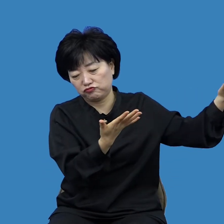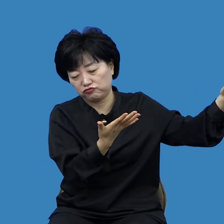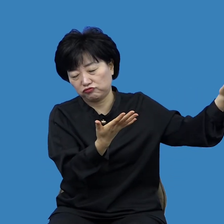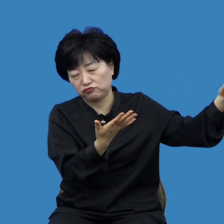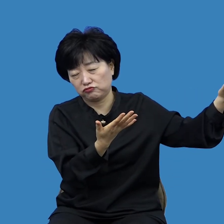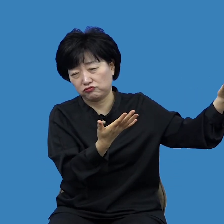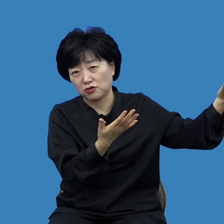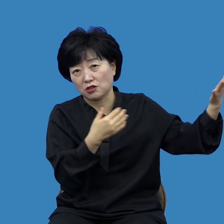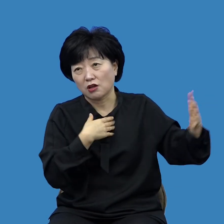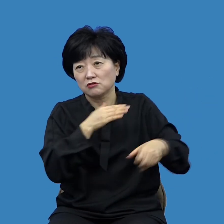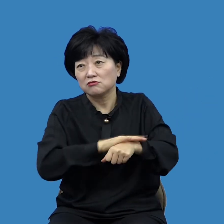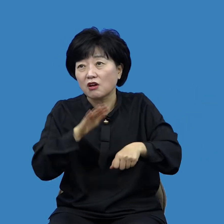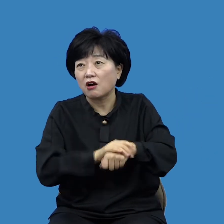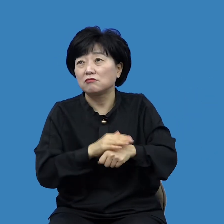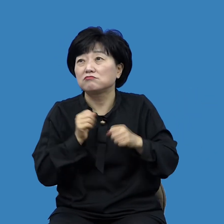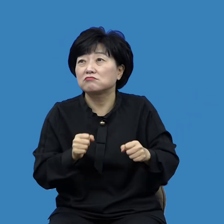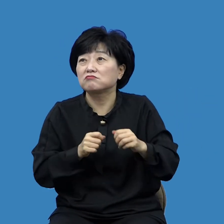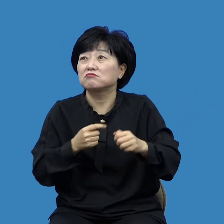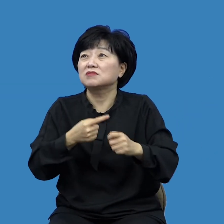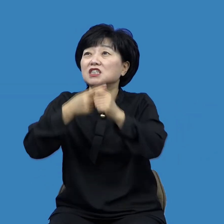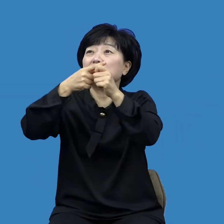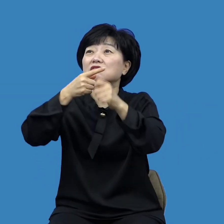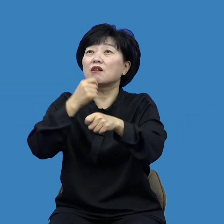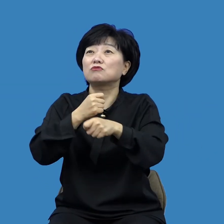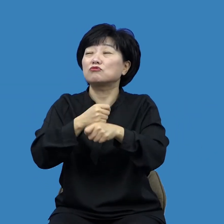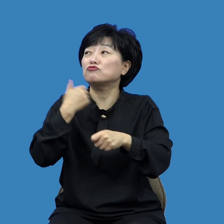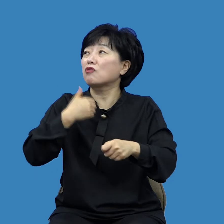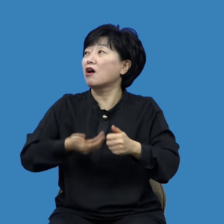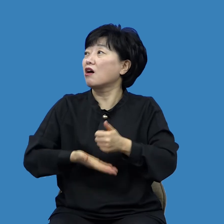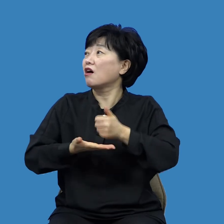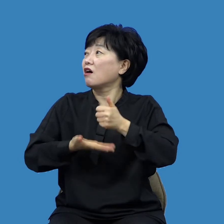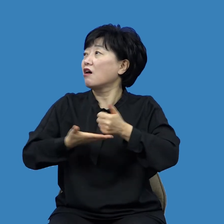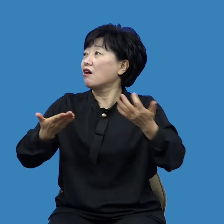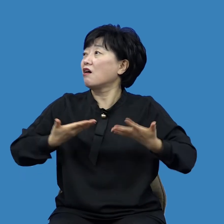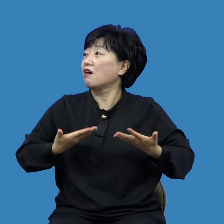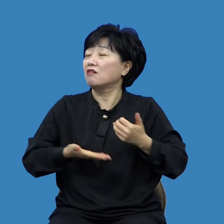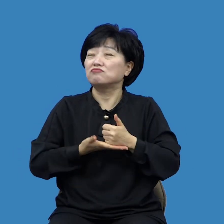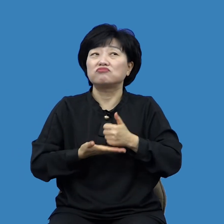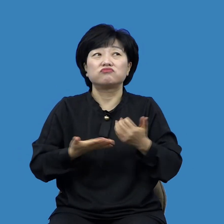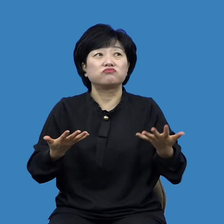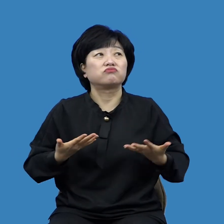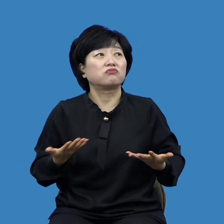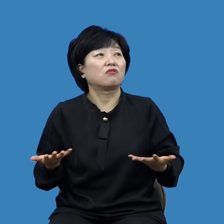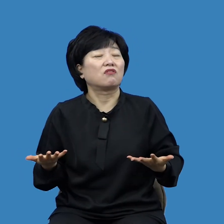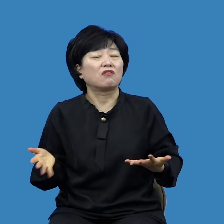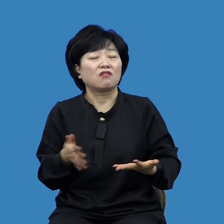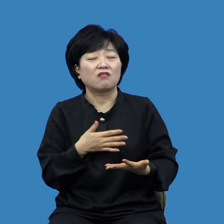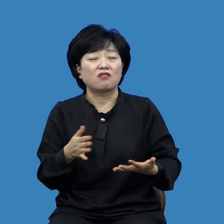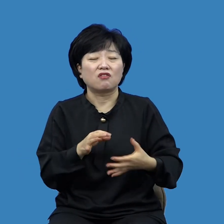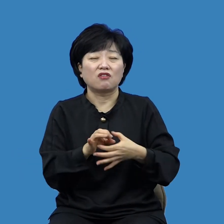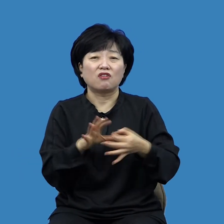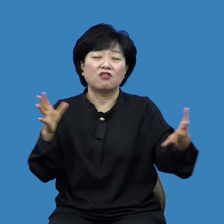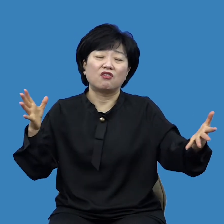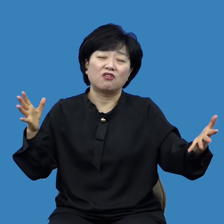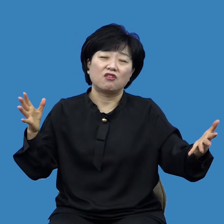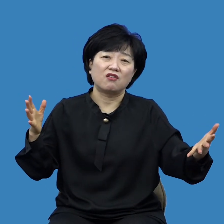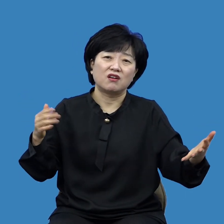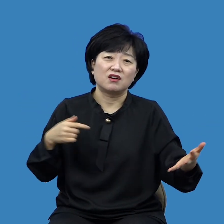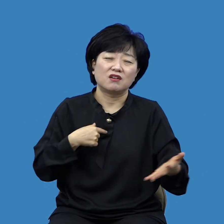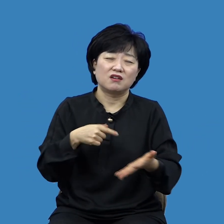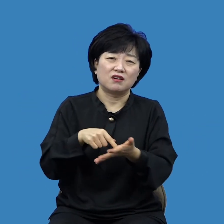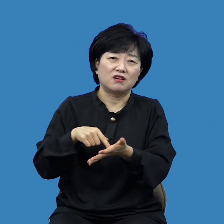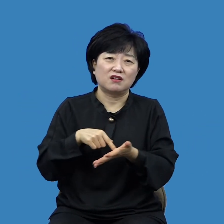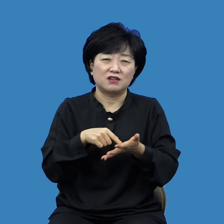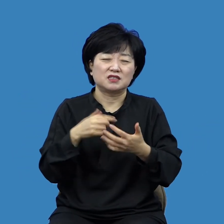잘해도 봐줄 사람이 없고, 내가 달리기에서 1등을 해도 와 잘했다 안아줄 사람이 없고, 이것처럼 재미없는 인생이 어디 있어요? 우리 인생은 여러분,